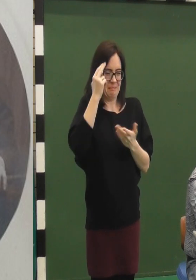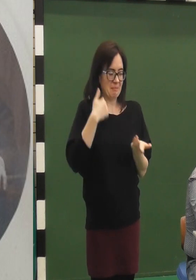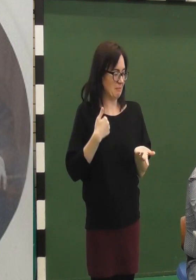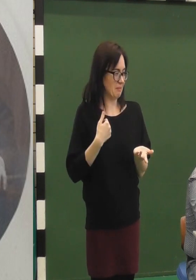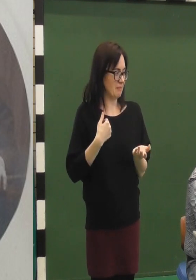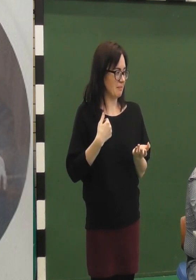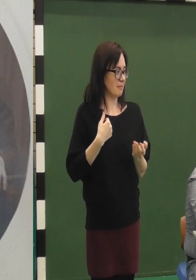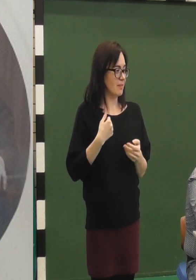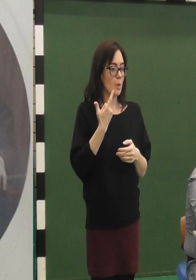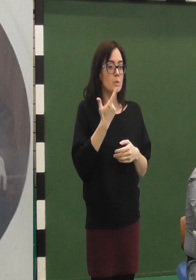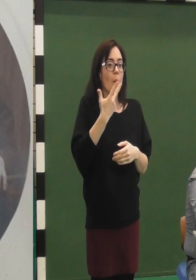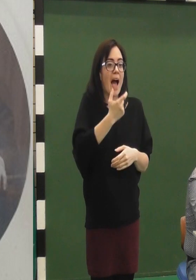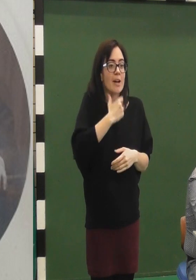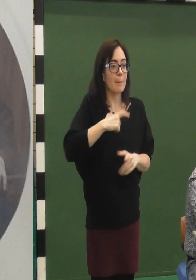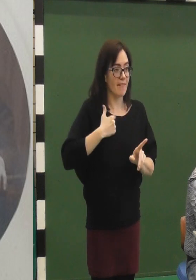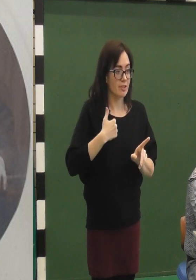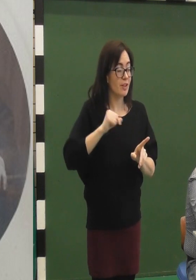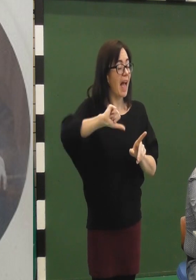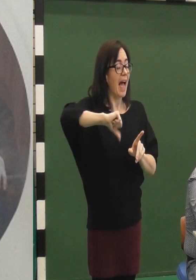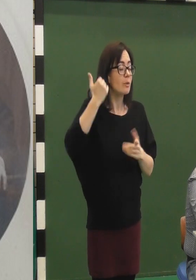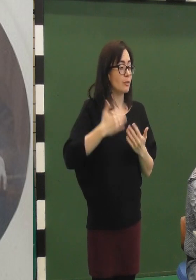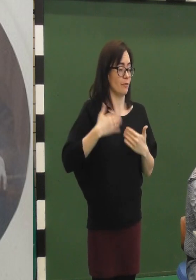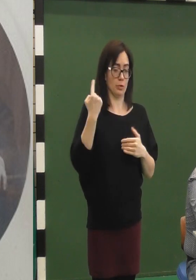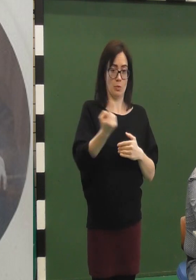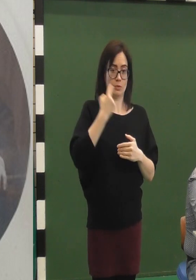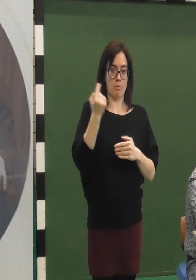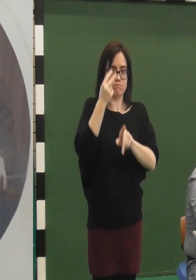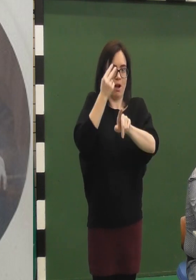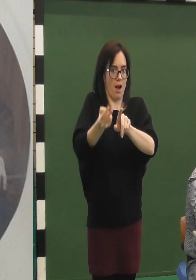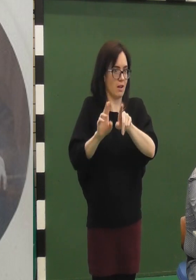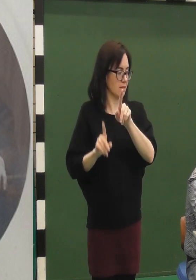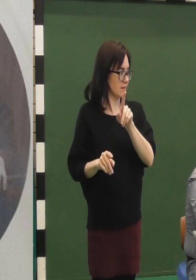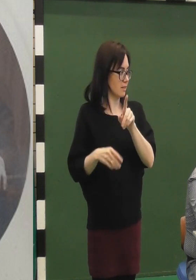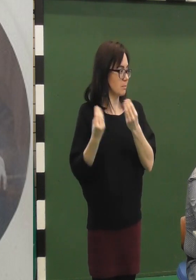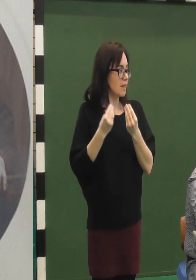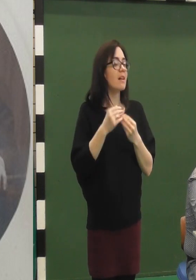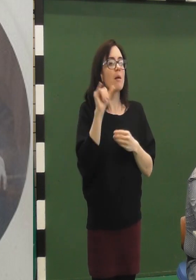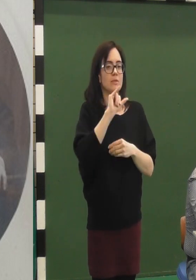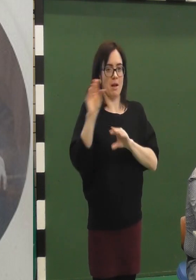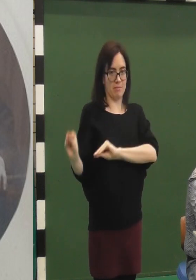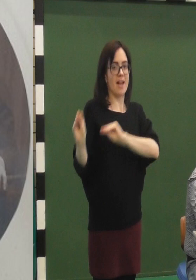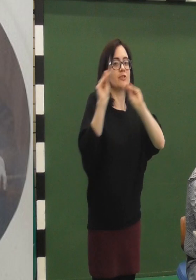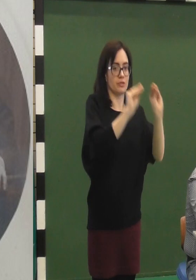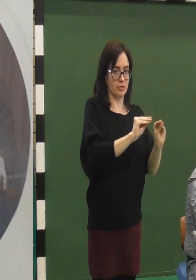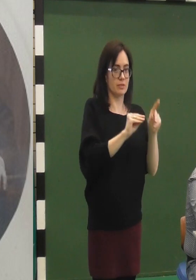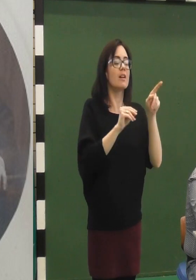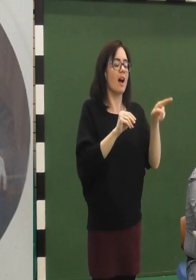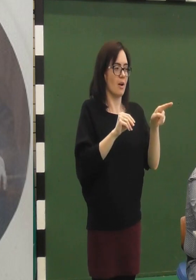először fürdőszobát láttam, akkor költöztem. Budapestre, és akkor